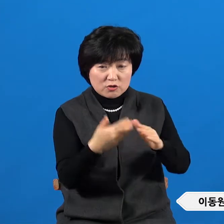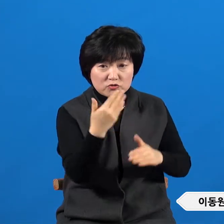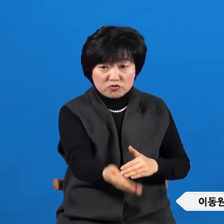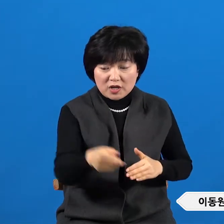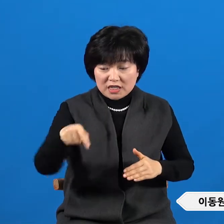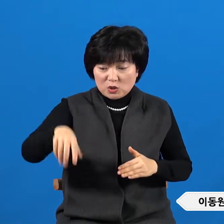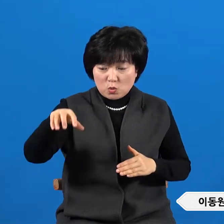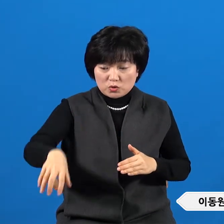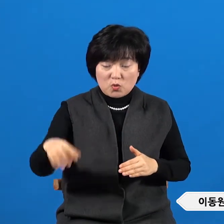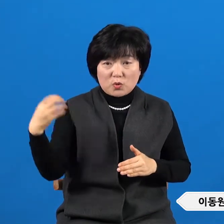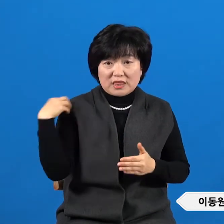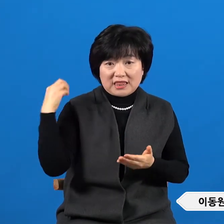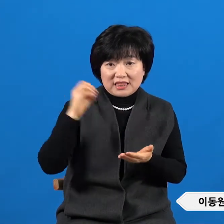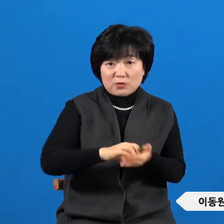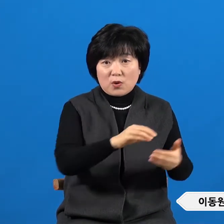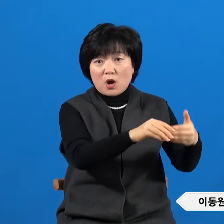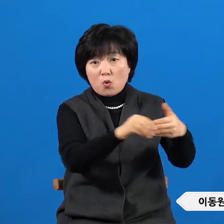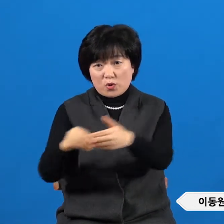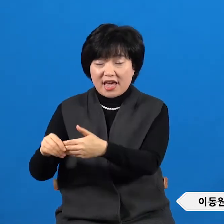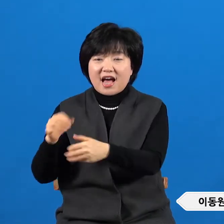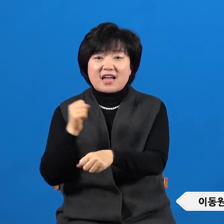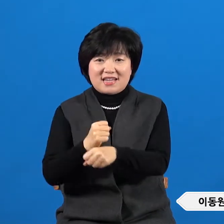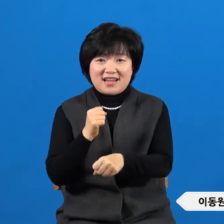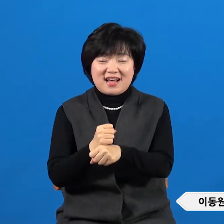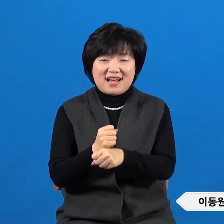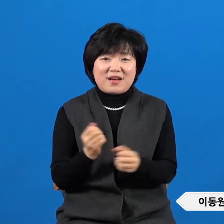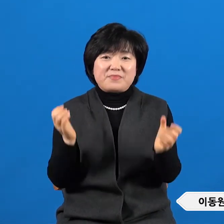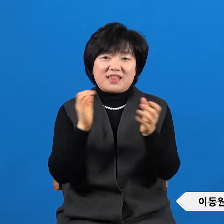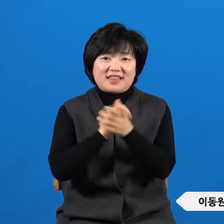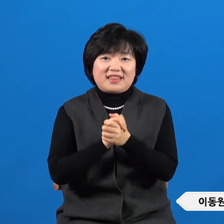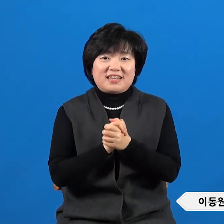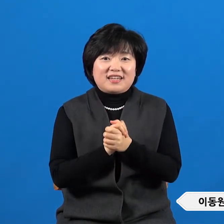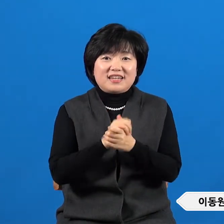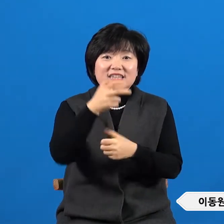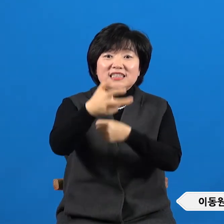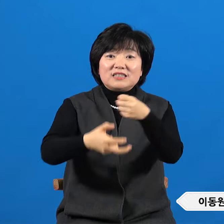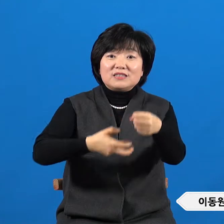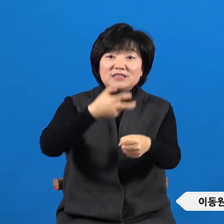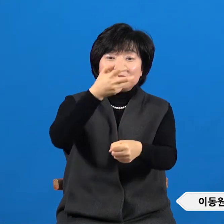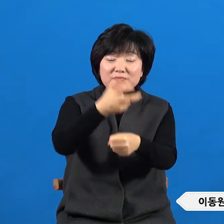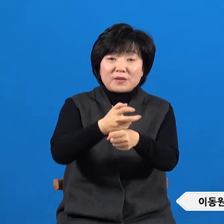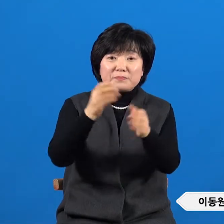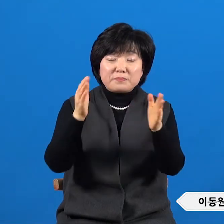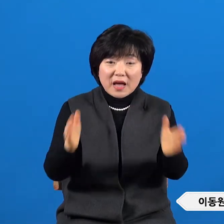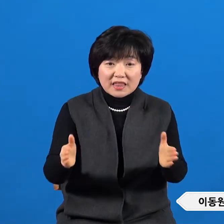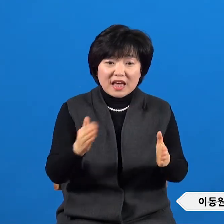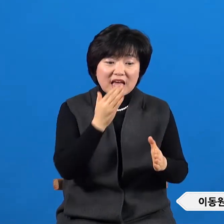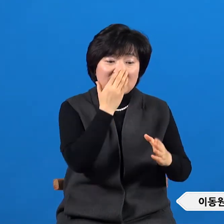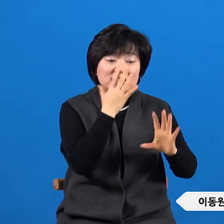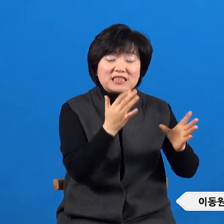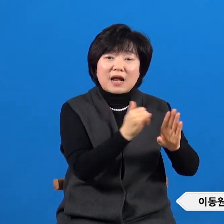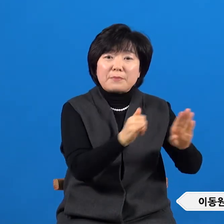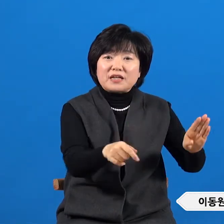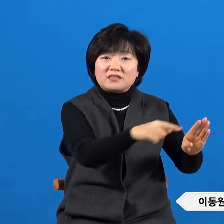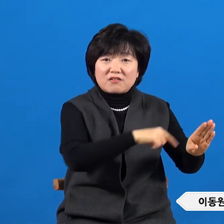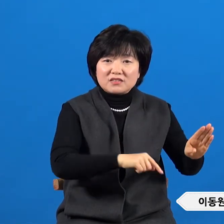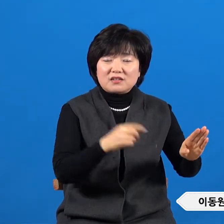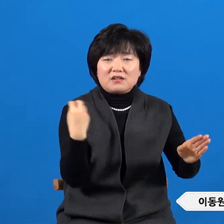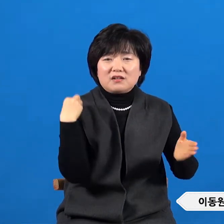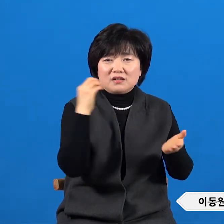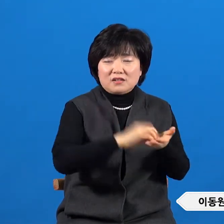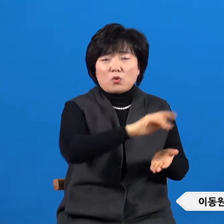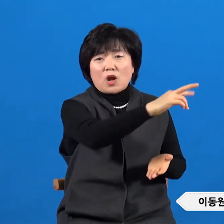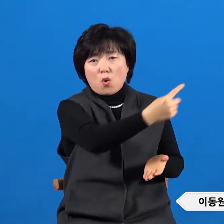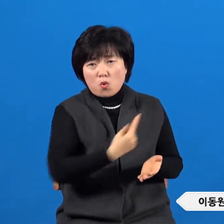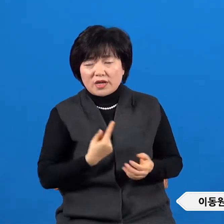너희를 이곳으로 돌아오게 하리라. 아멘이십니까? 네, 70년 만에 그 백성을 돌아오게 하신